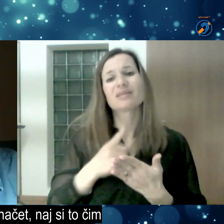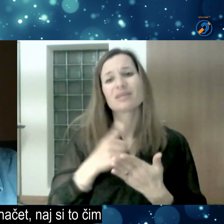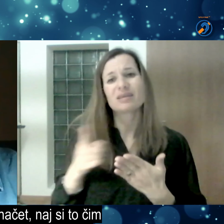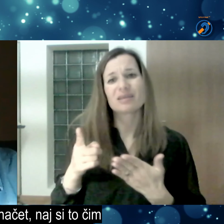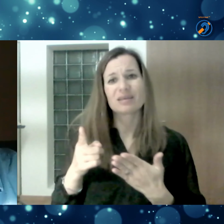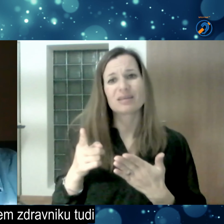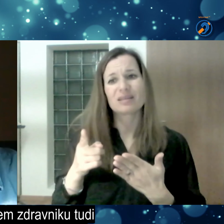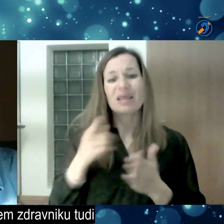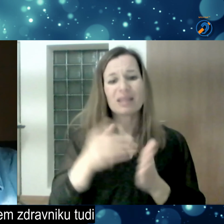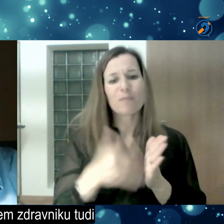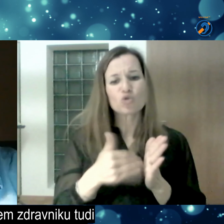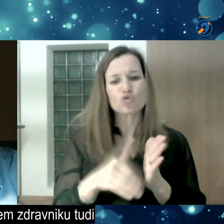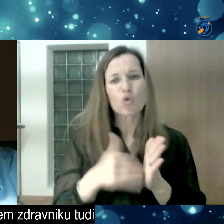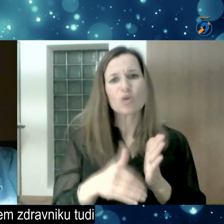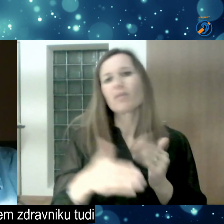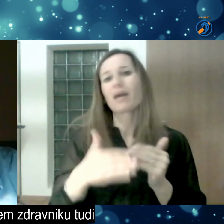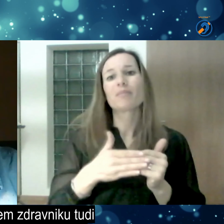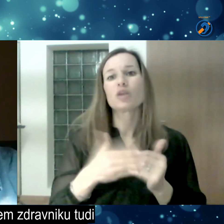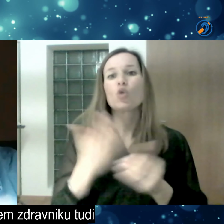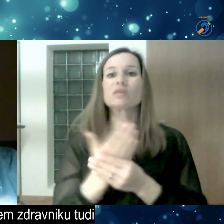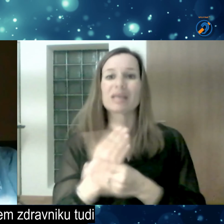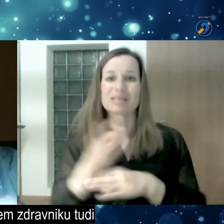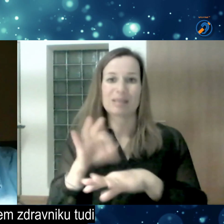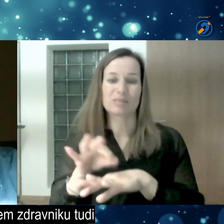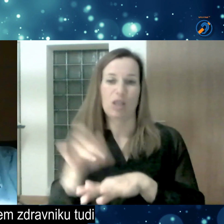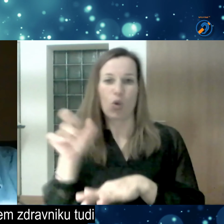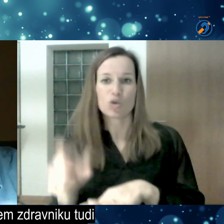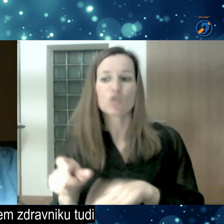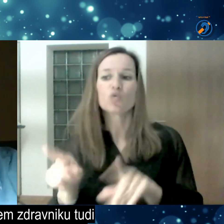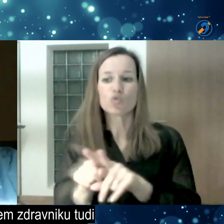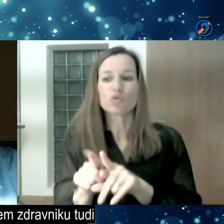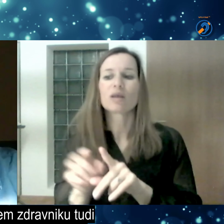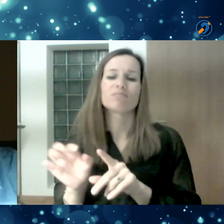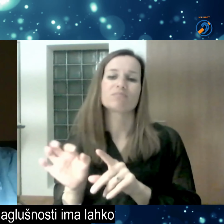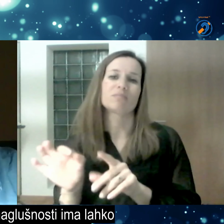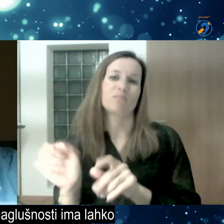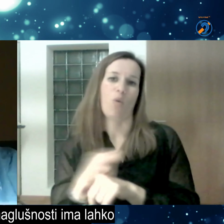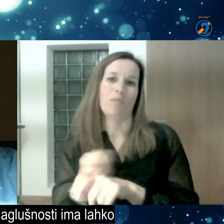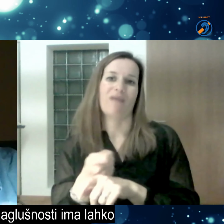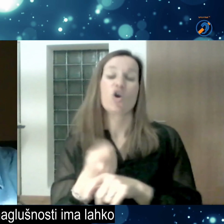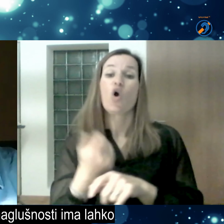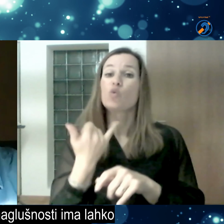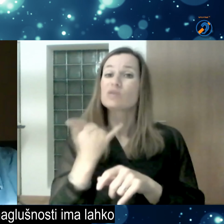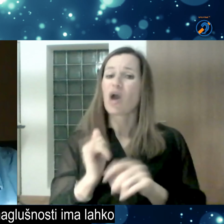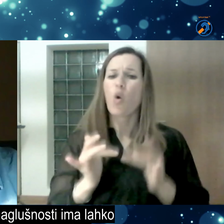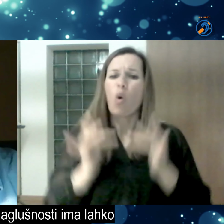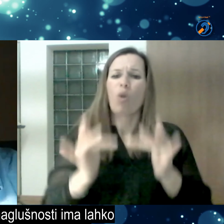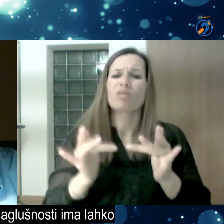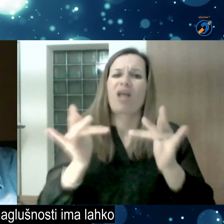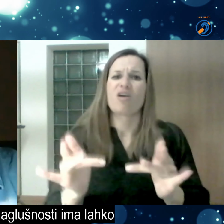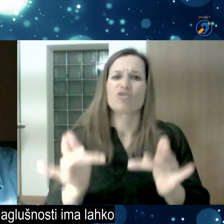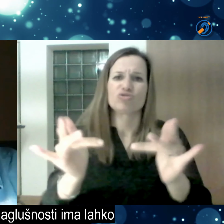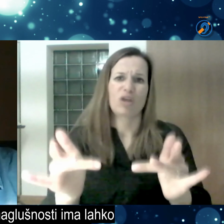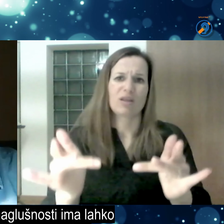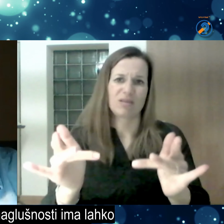težko poškodbe pri ustreznem zdravniku tudi izmerijo. Vsako odlašanje ukrepanja ob naglušnosti